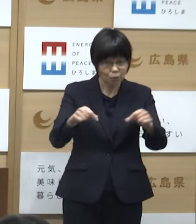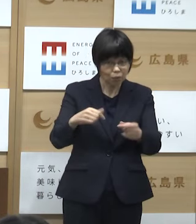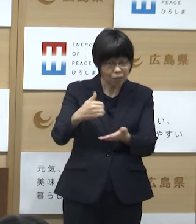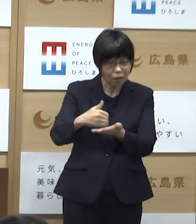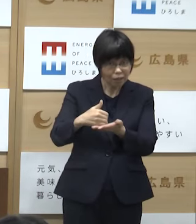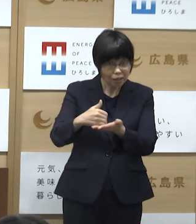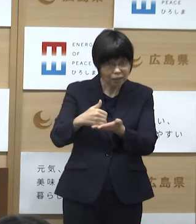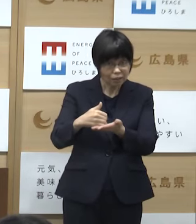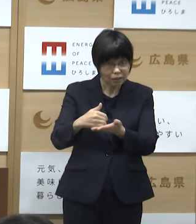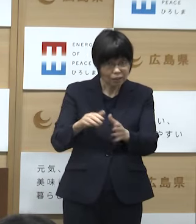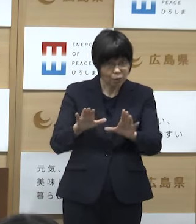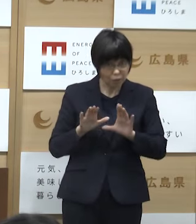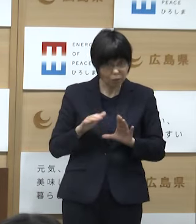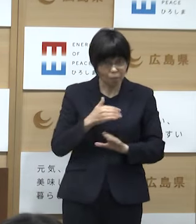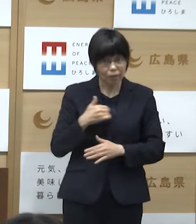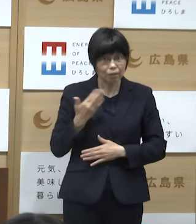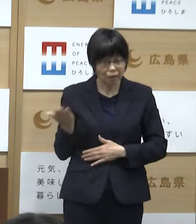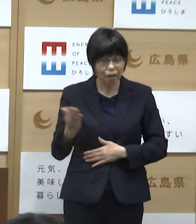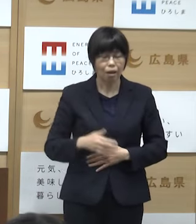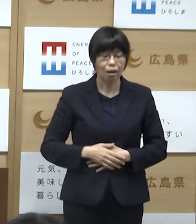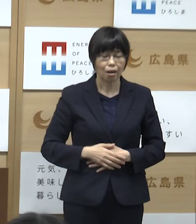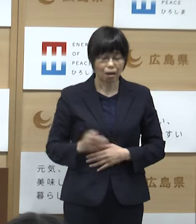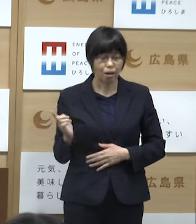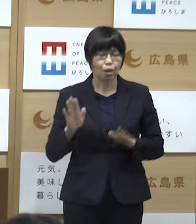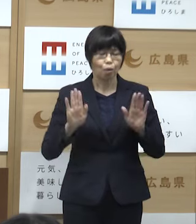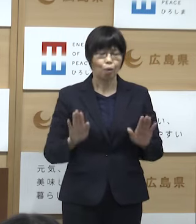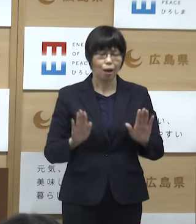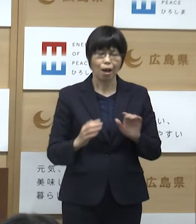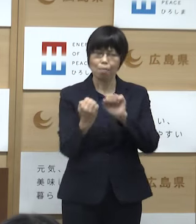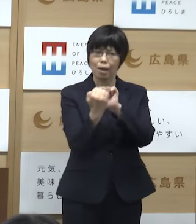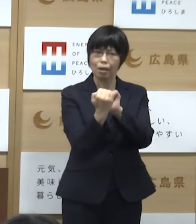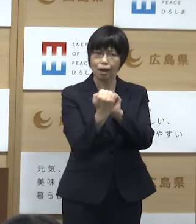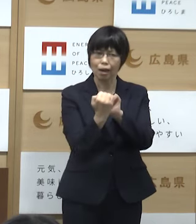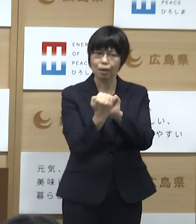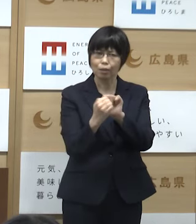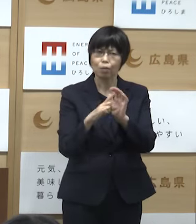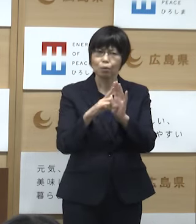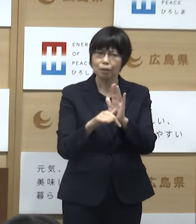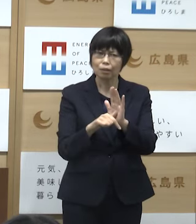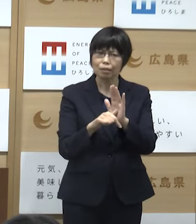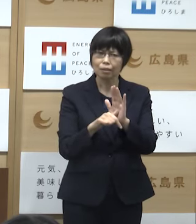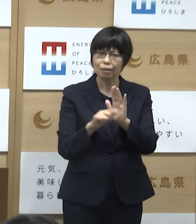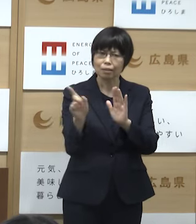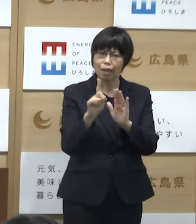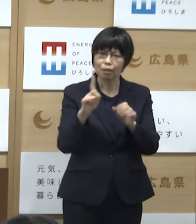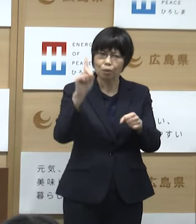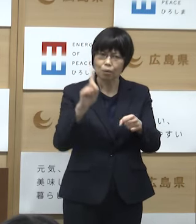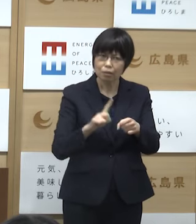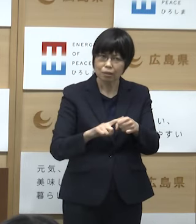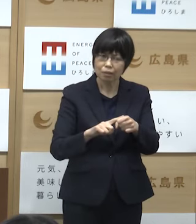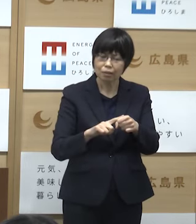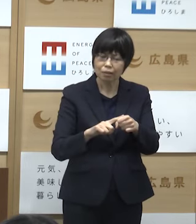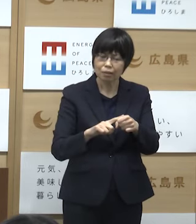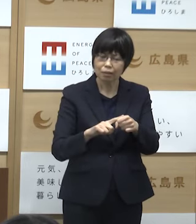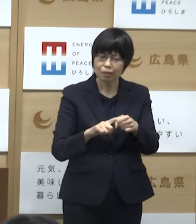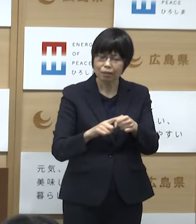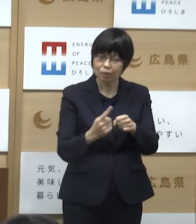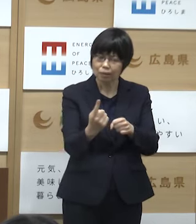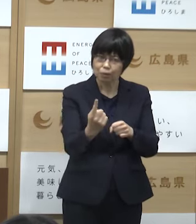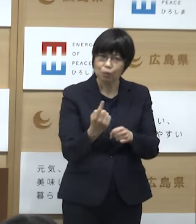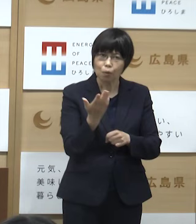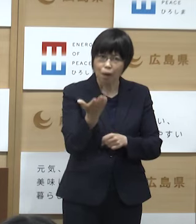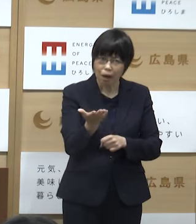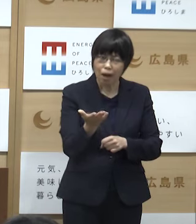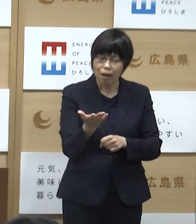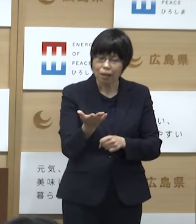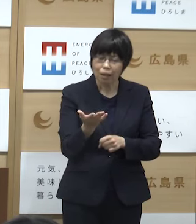でしょうか。 今回だからその、面会でですね、何をしたいのかというのをご説明に来られるというふうに理解をしていまして、その